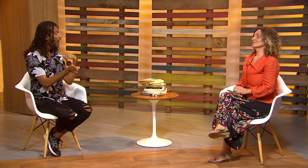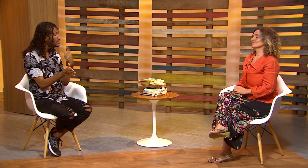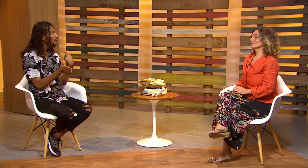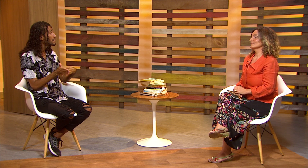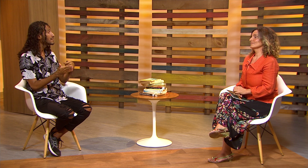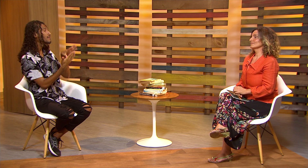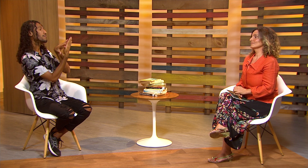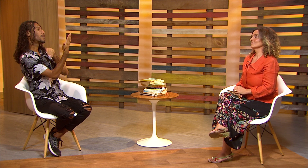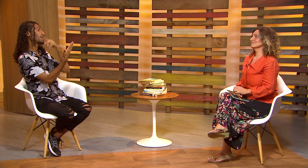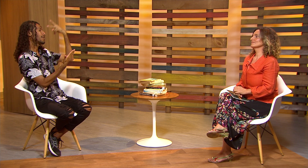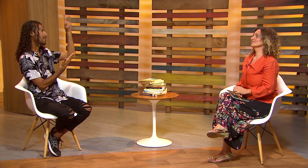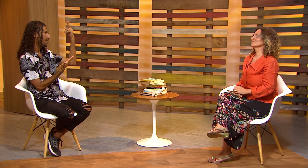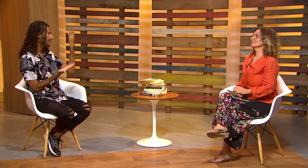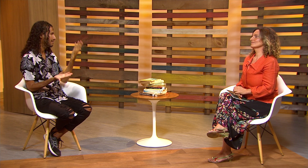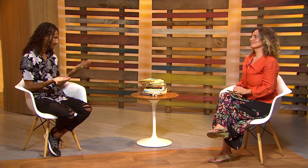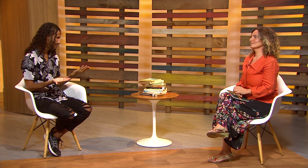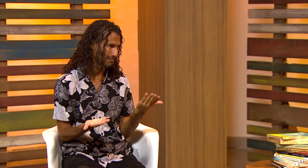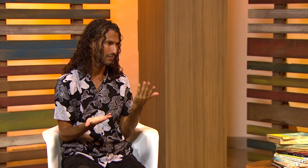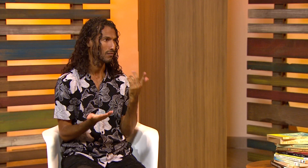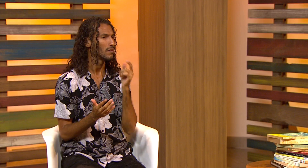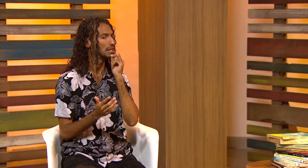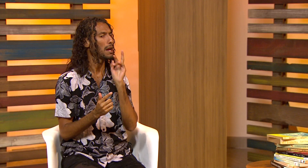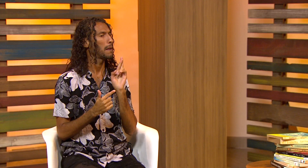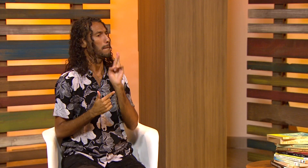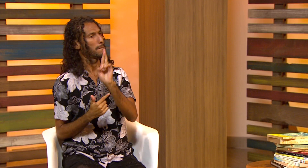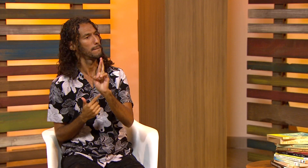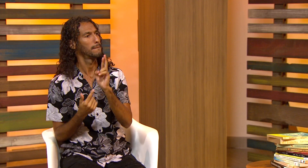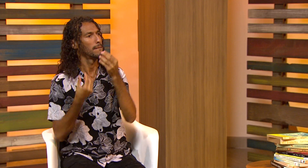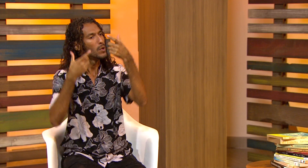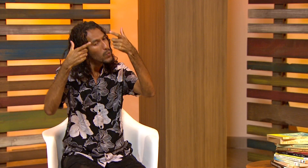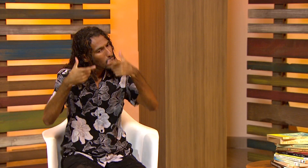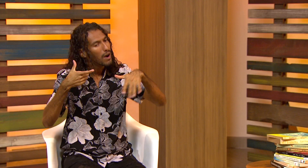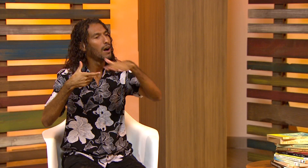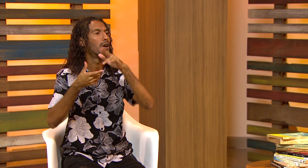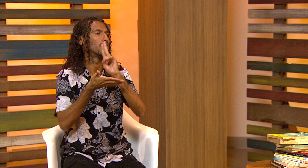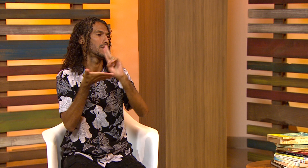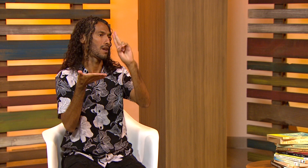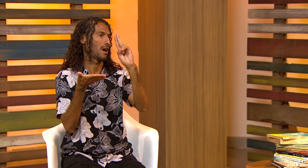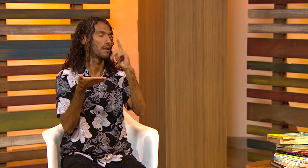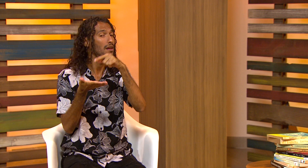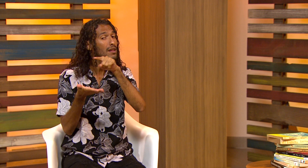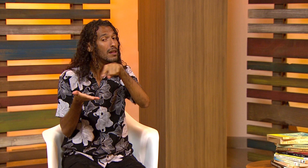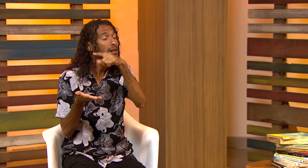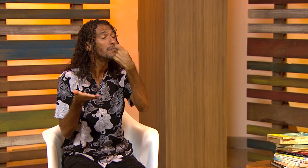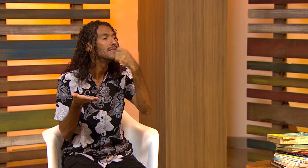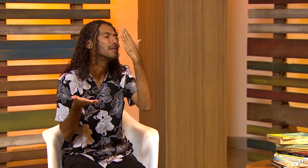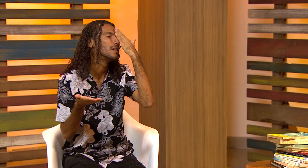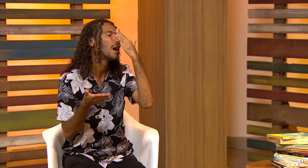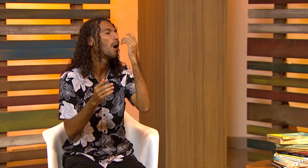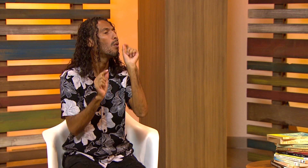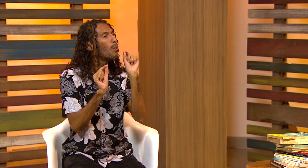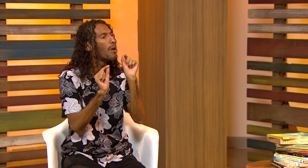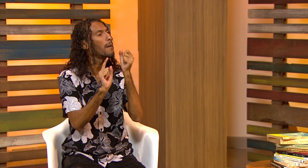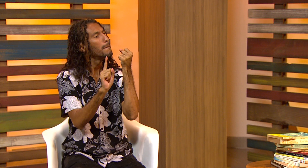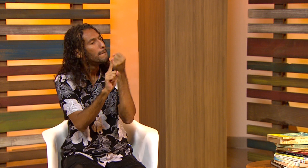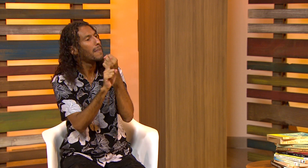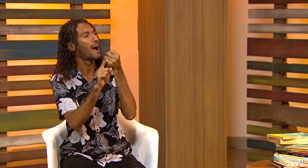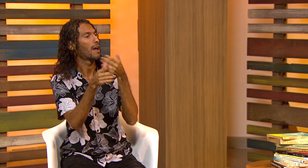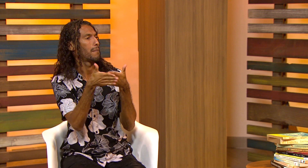né, é o caminho que a gente precisa para poder fazer esse processo. E encontrar a resposta dentro da universidade, que seria interessante